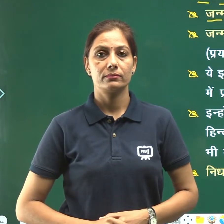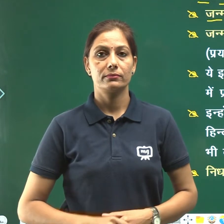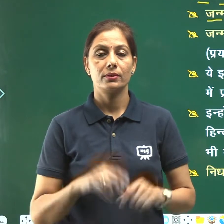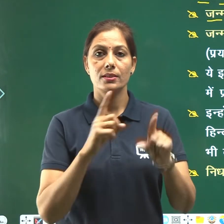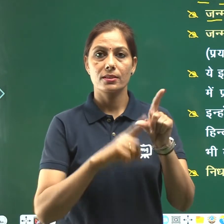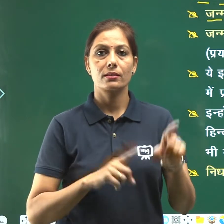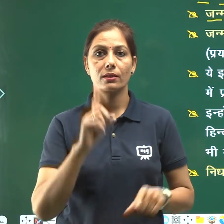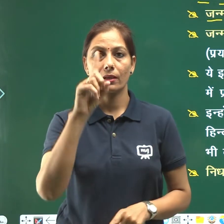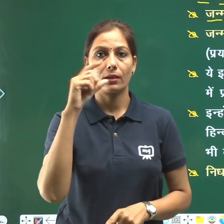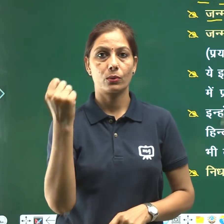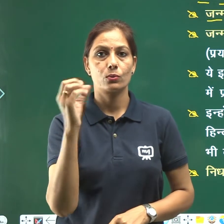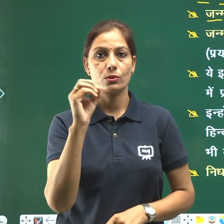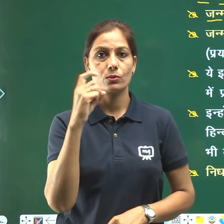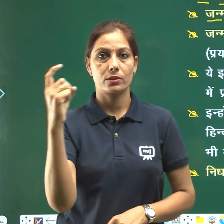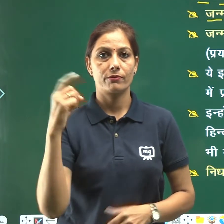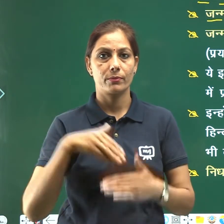1907 में हुआ।